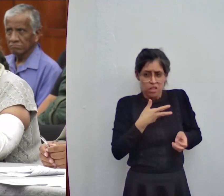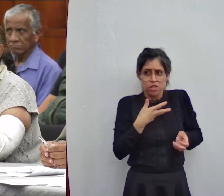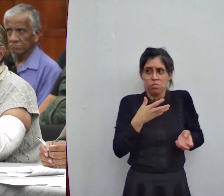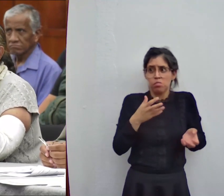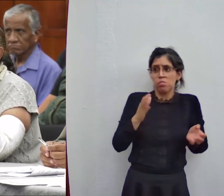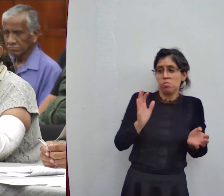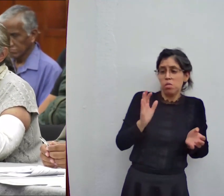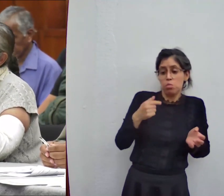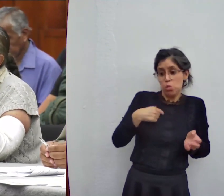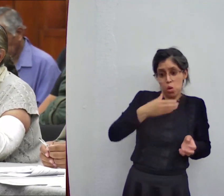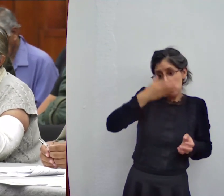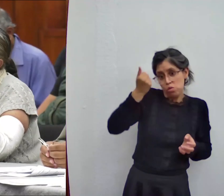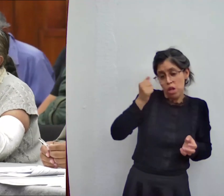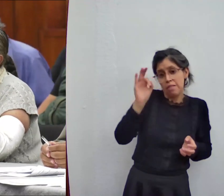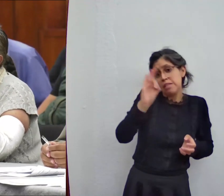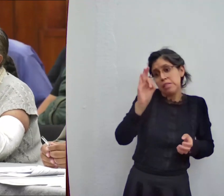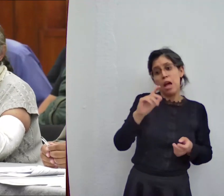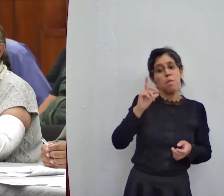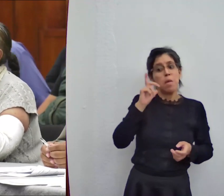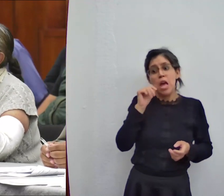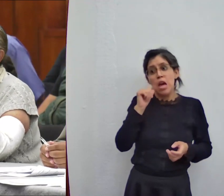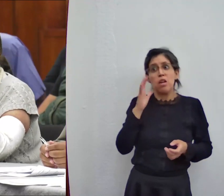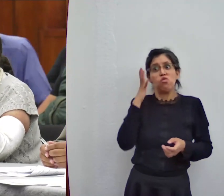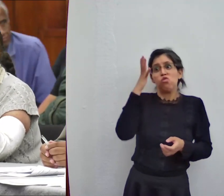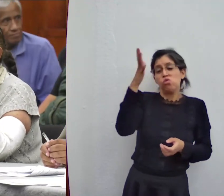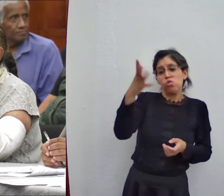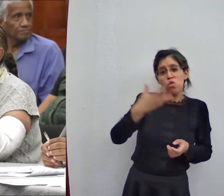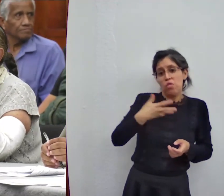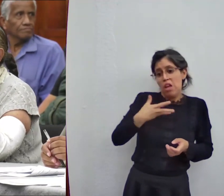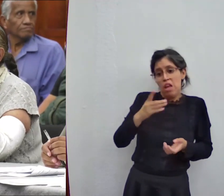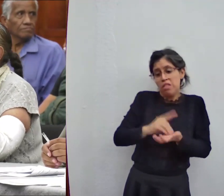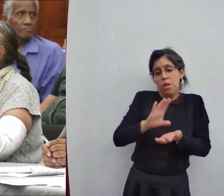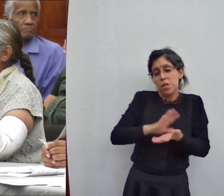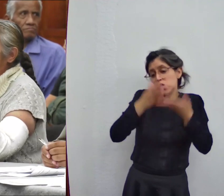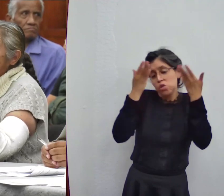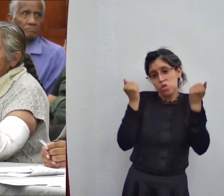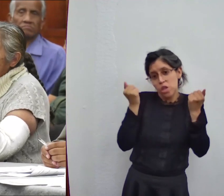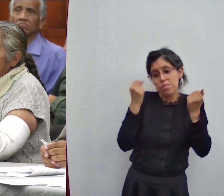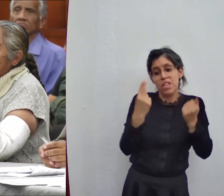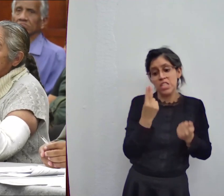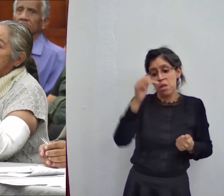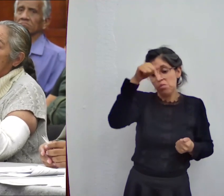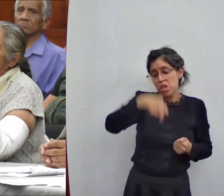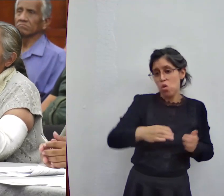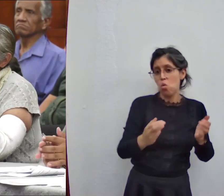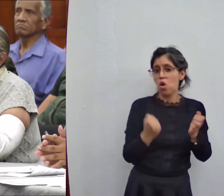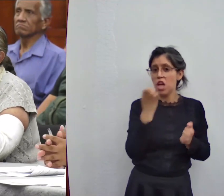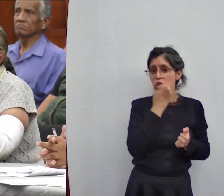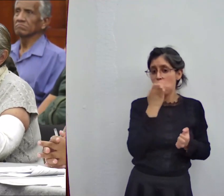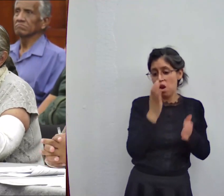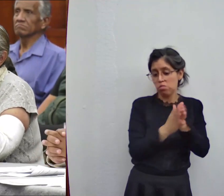aquí a mañana yo tengo una embolia y no pueda moverme. Estamos muy lejos de